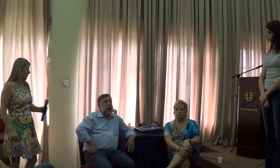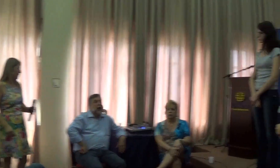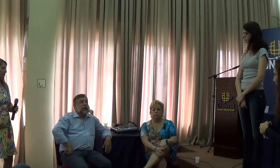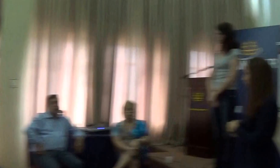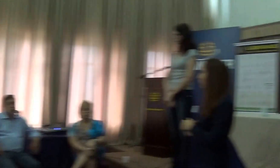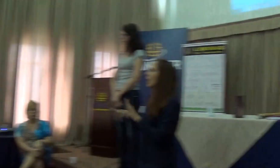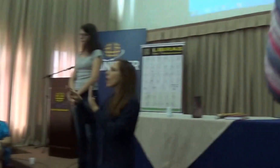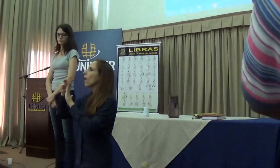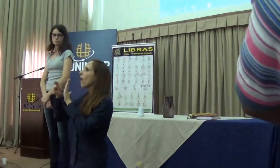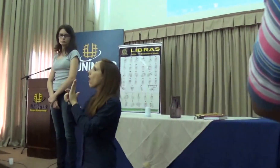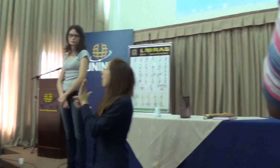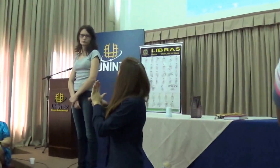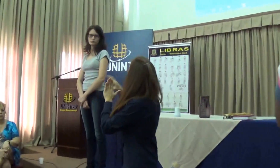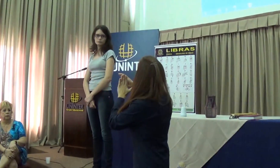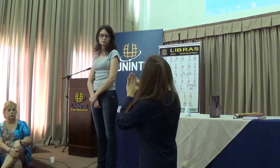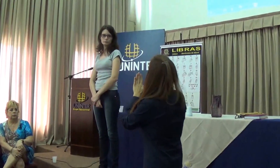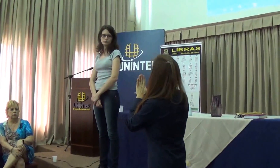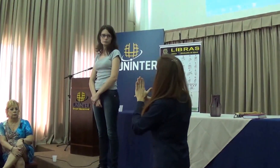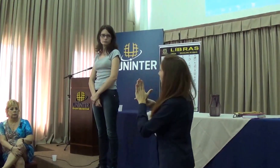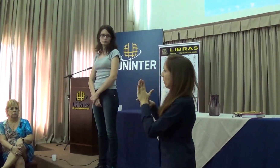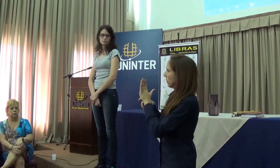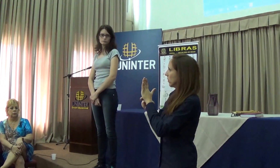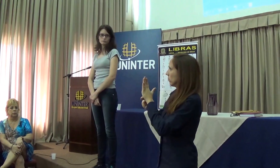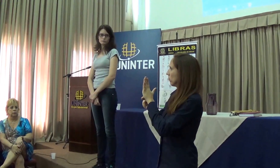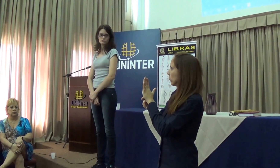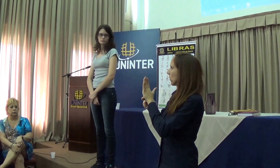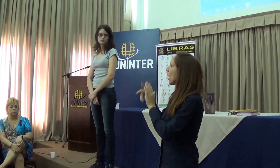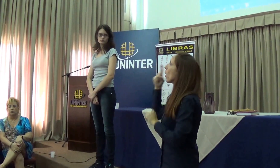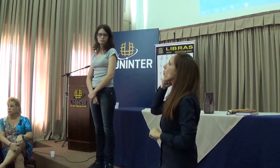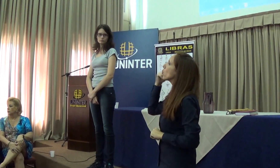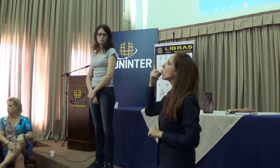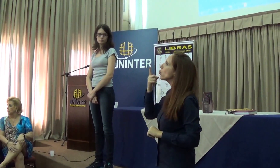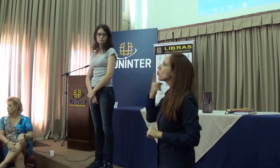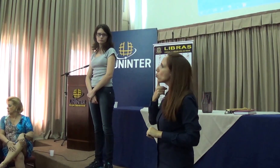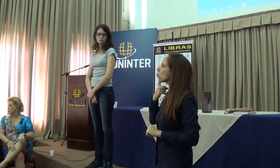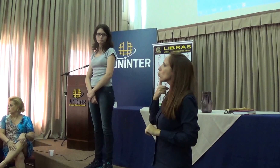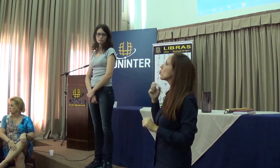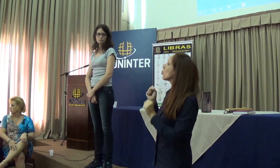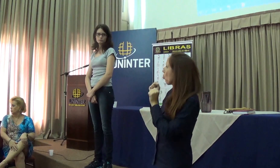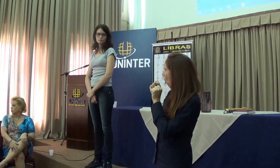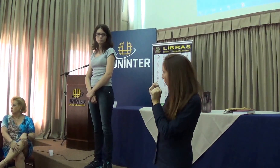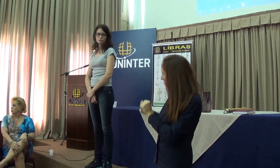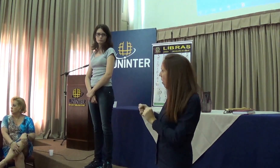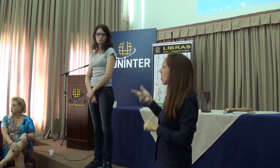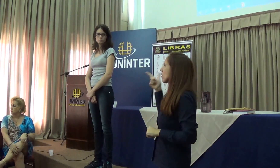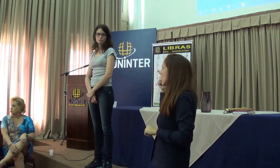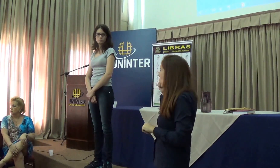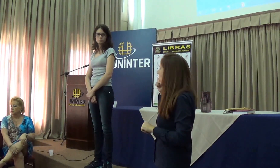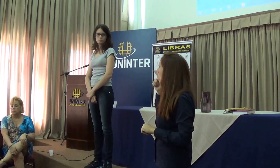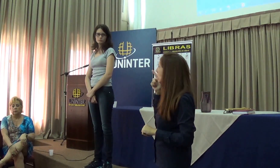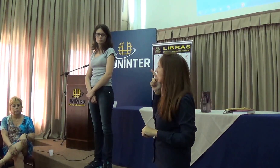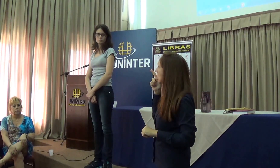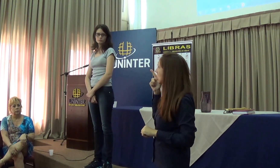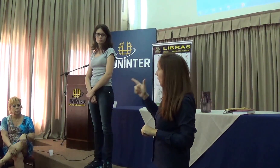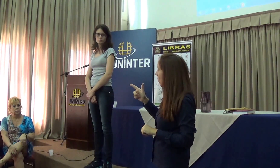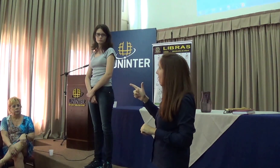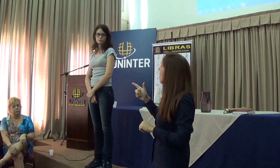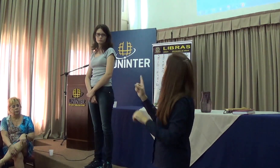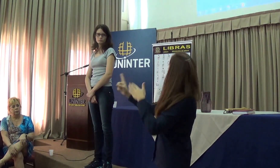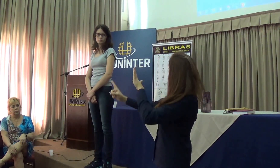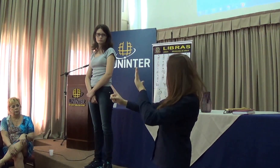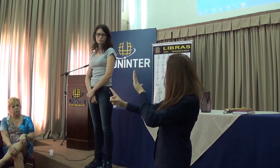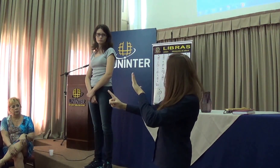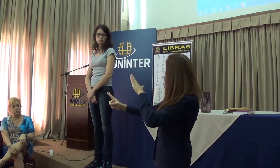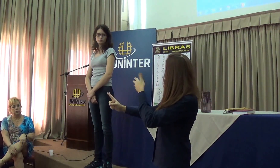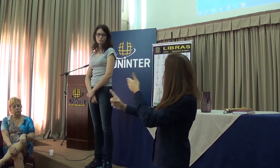As regras para que o surdo possa se beneficiar da Central de